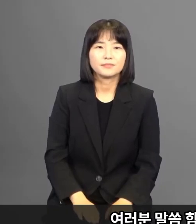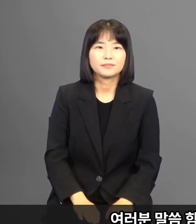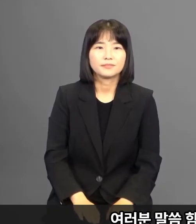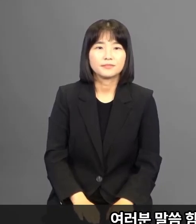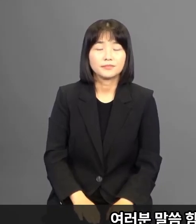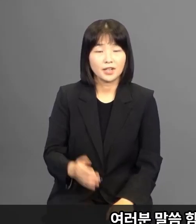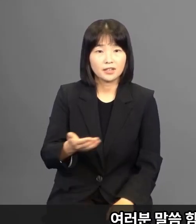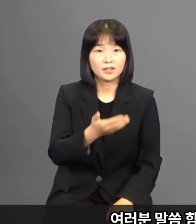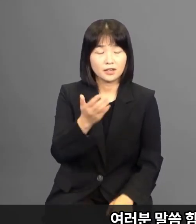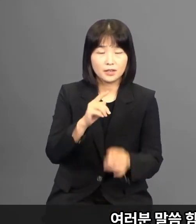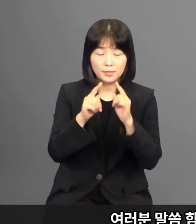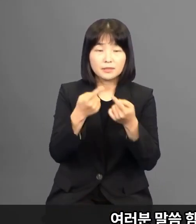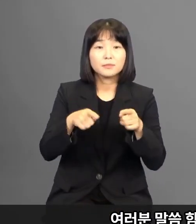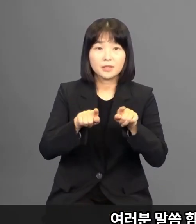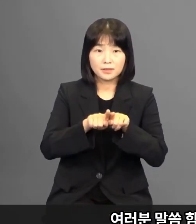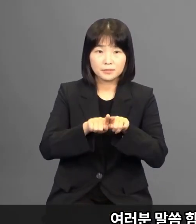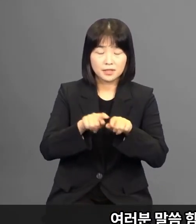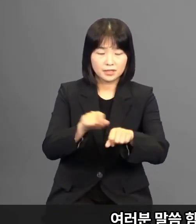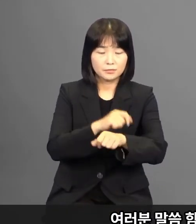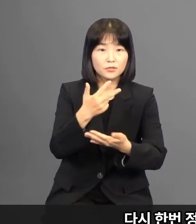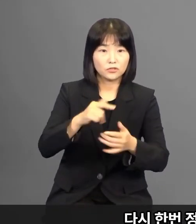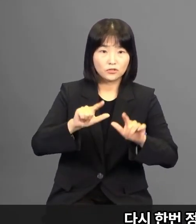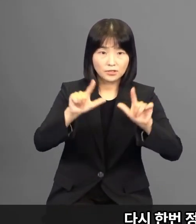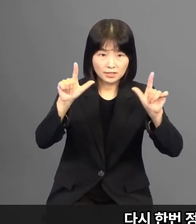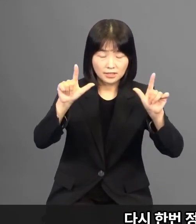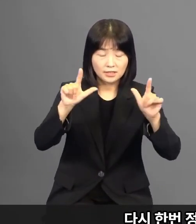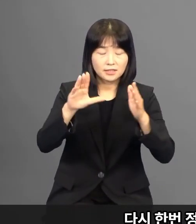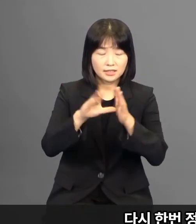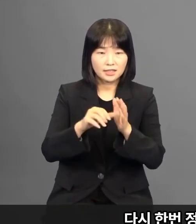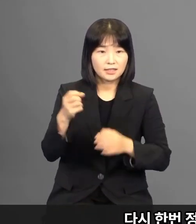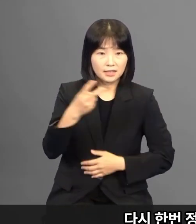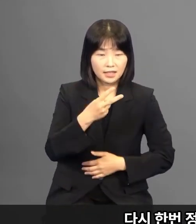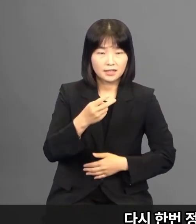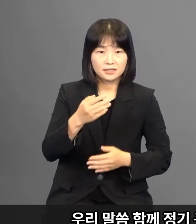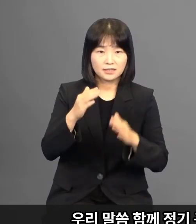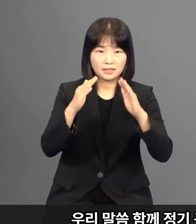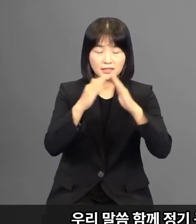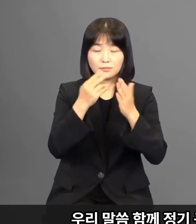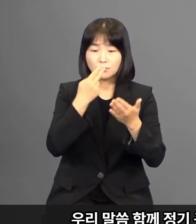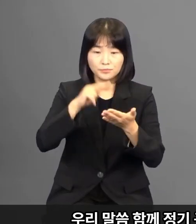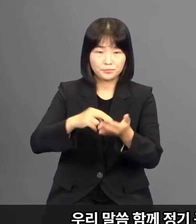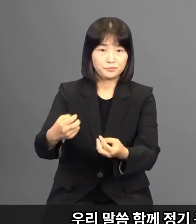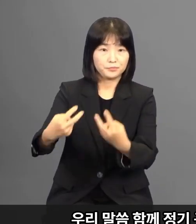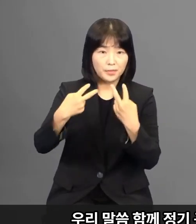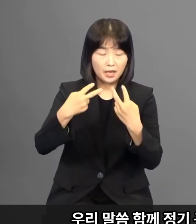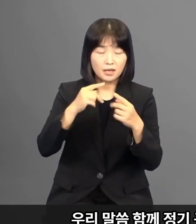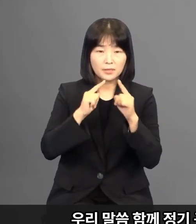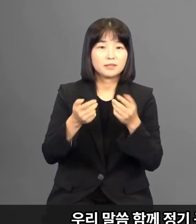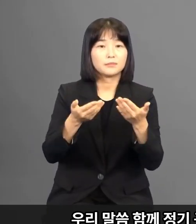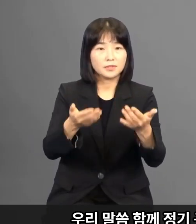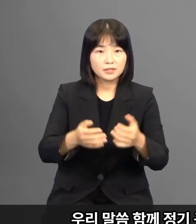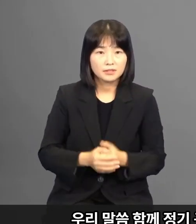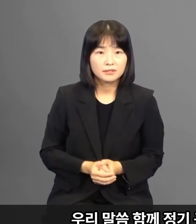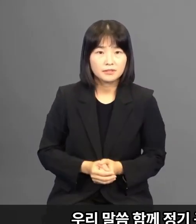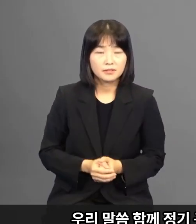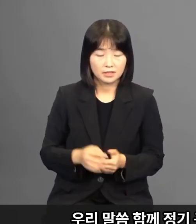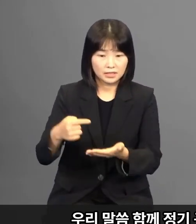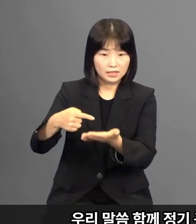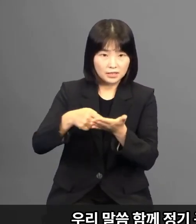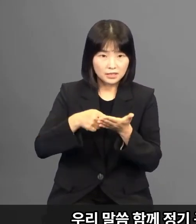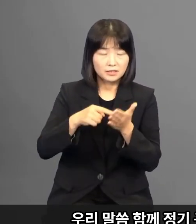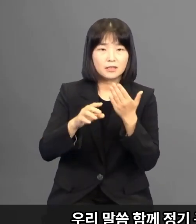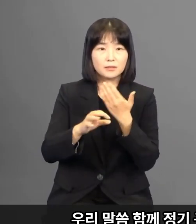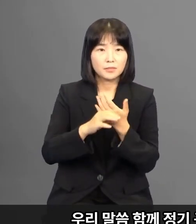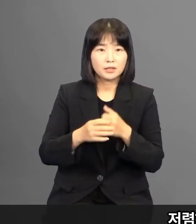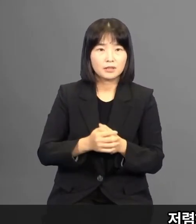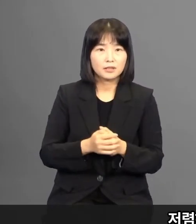네, 여러분 말씀 함께 특별 주일을 맞이하면서 다시 한번 정기 구독 말씀을 드립니다. 우리 말씀 함께 정기 구독을 하시면 매달